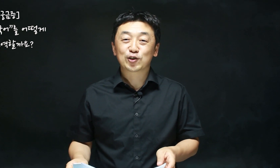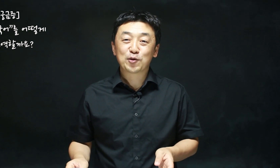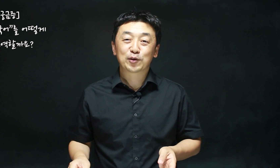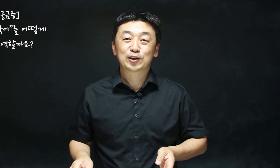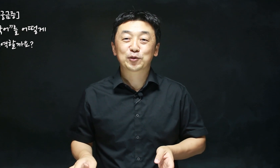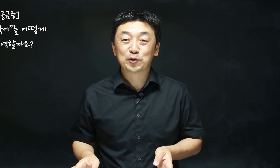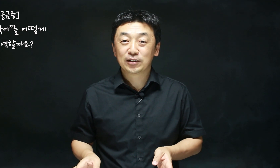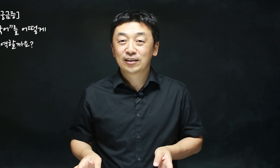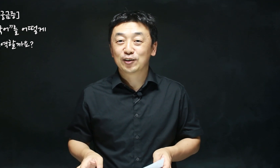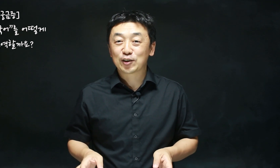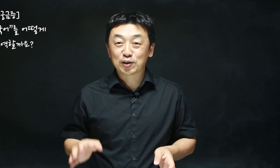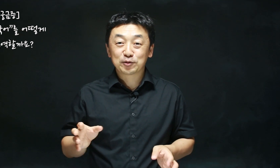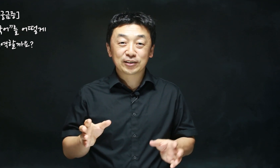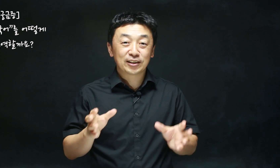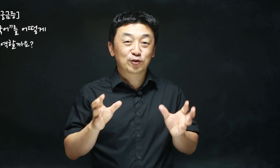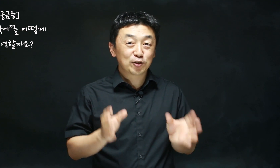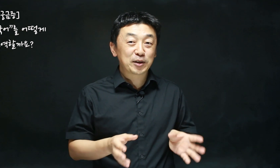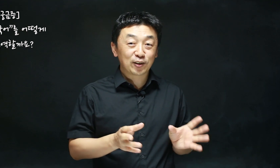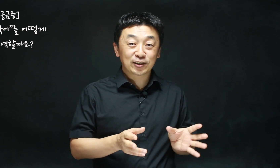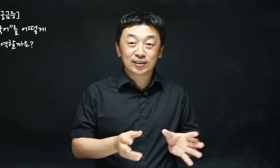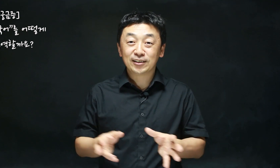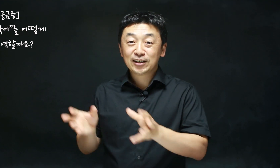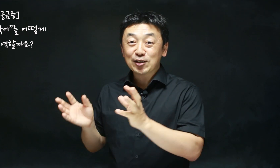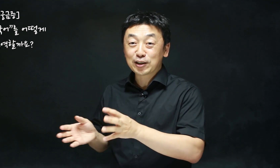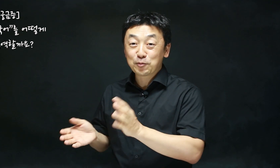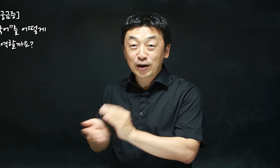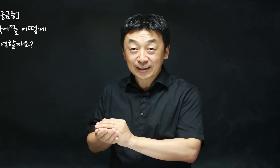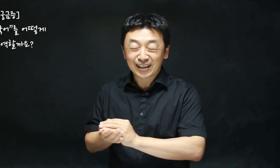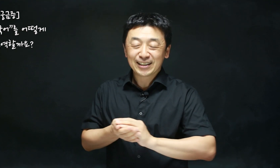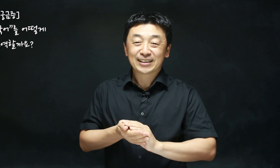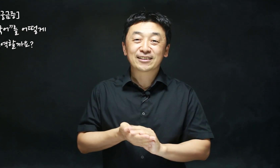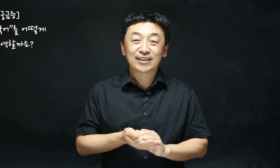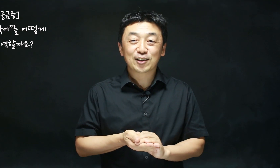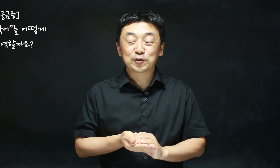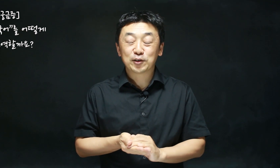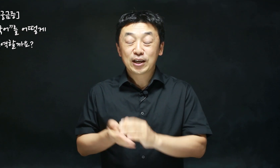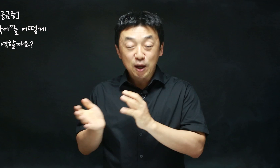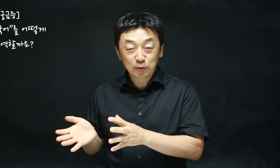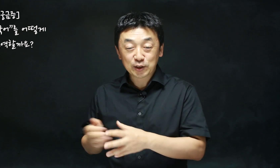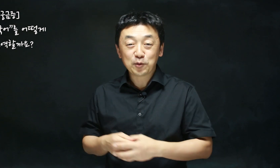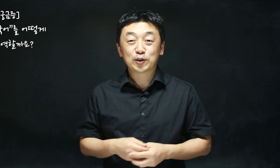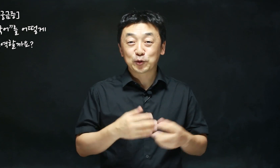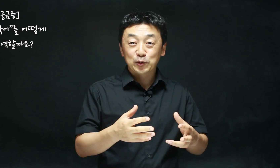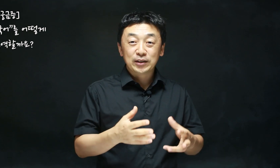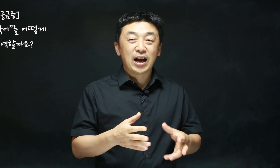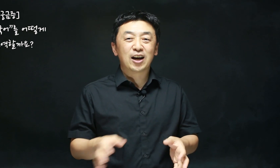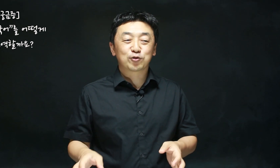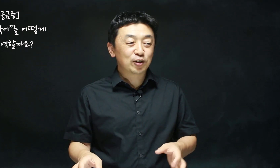주시고, 그리고 또 여러분들이 궁금했던 것들을 여기에 모아놨다라는 생각으로 해보시고, 그리고 또 국어를